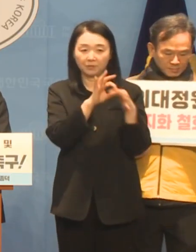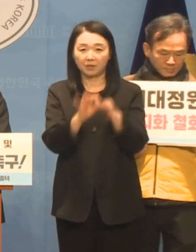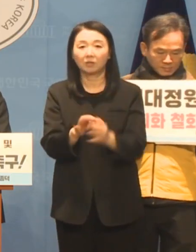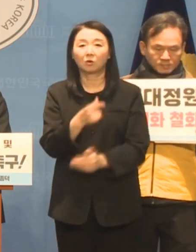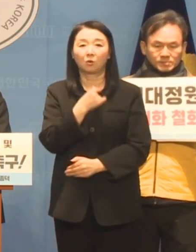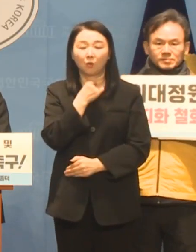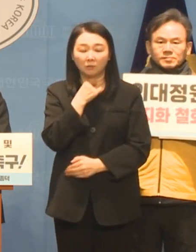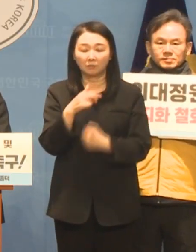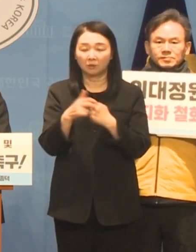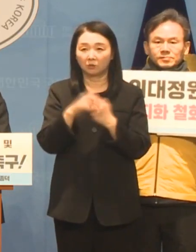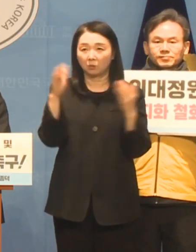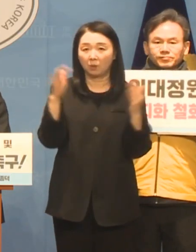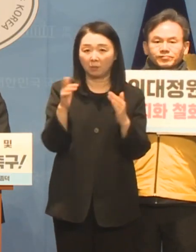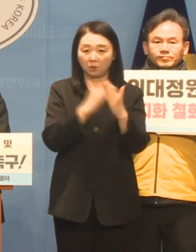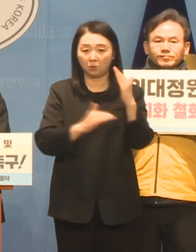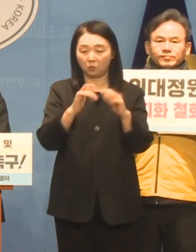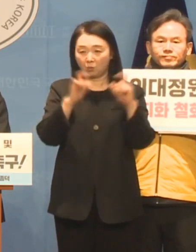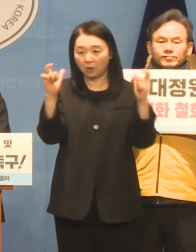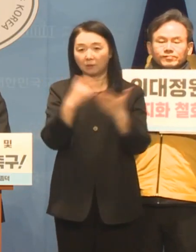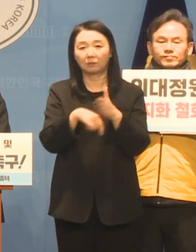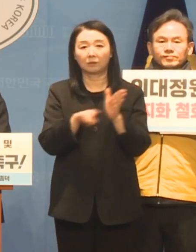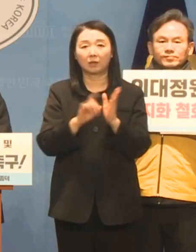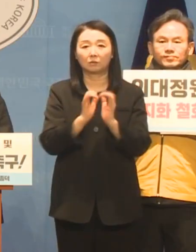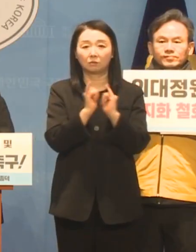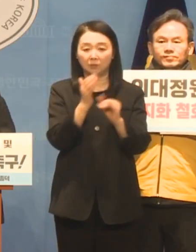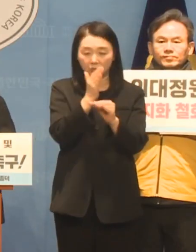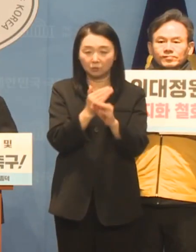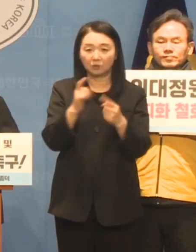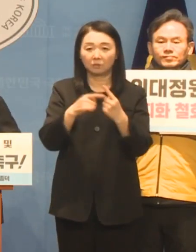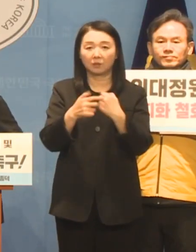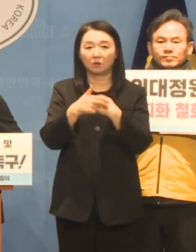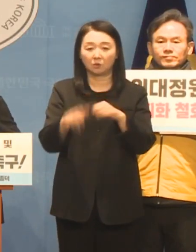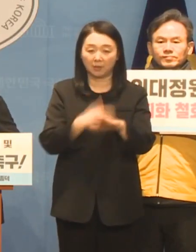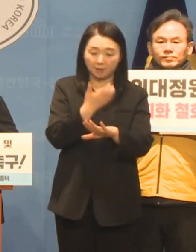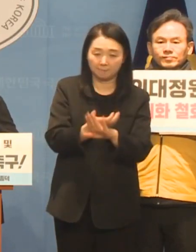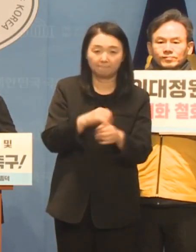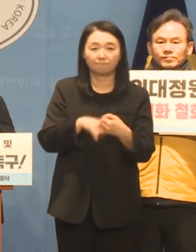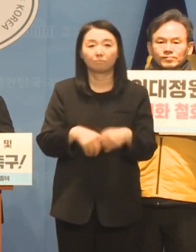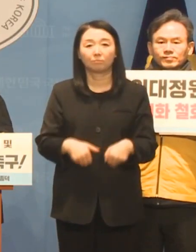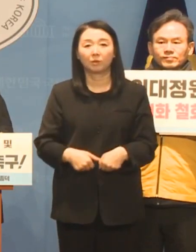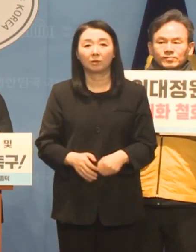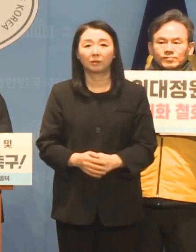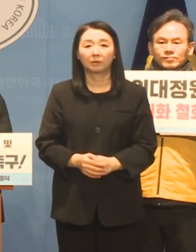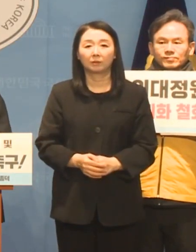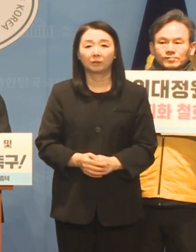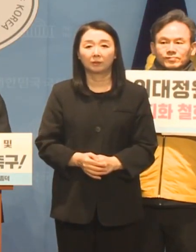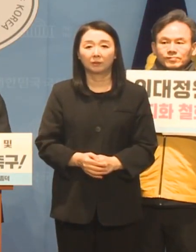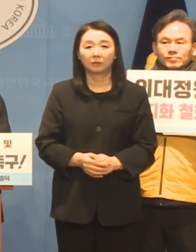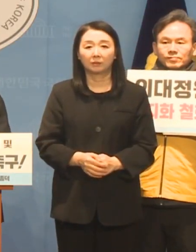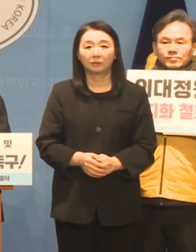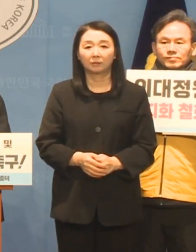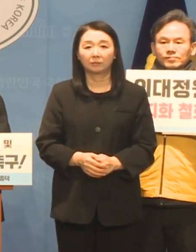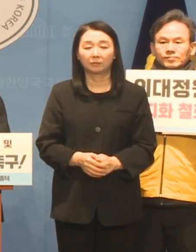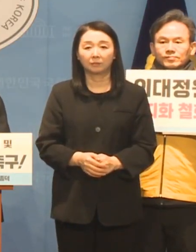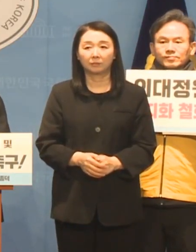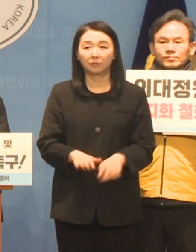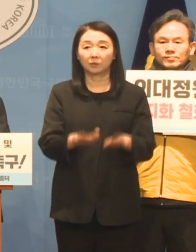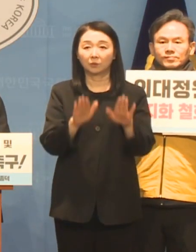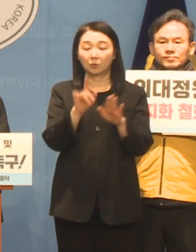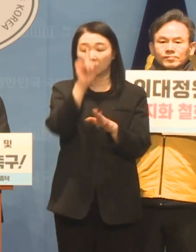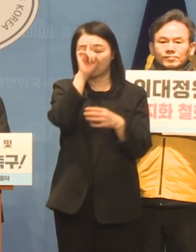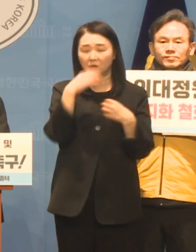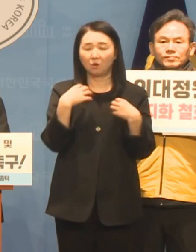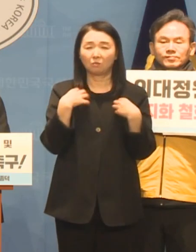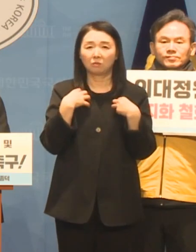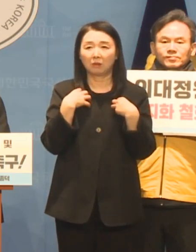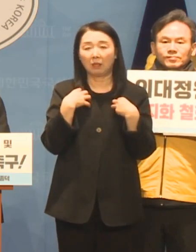증원, 공공의료 확대를 위한 국민 중심의 의료 개혁을 추진해야 합니다. 오늘 정부의